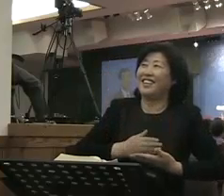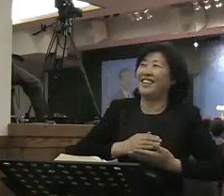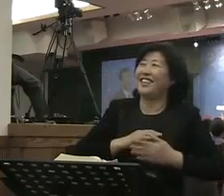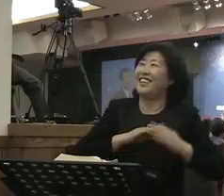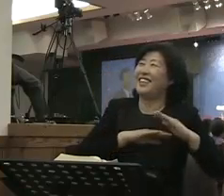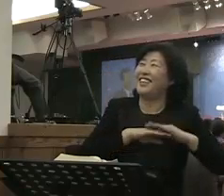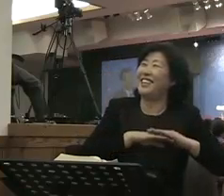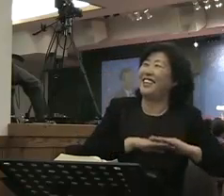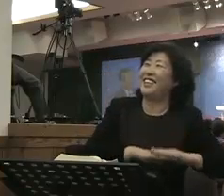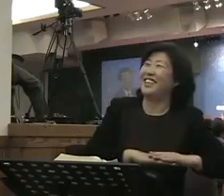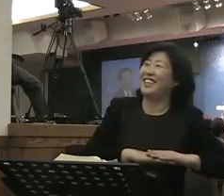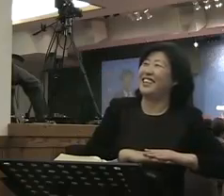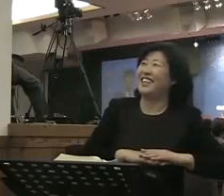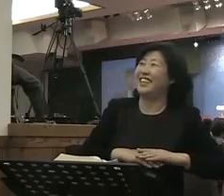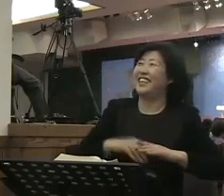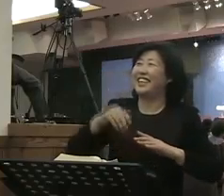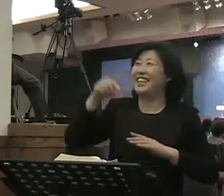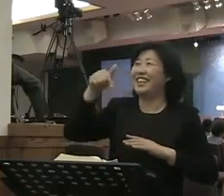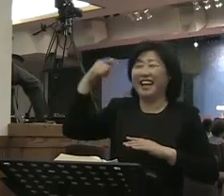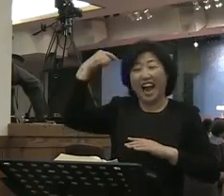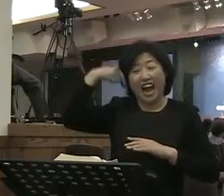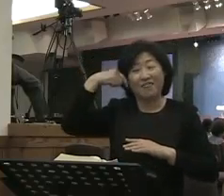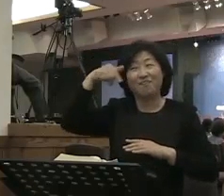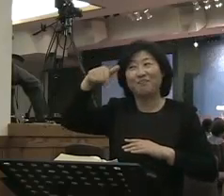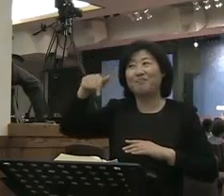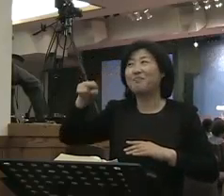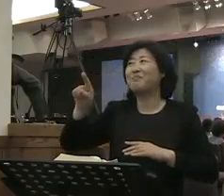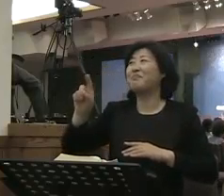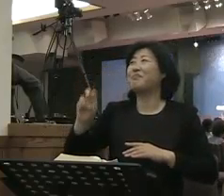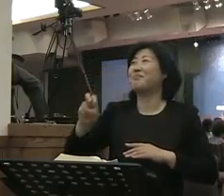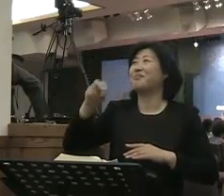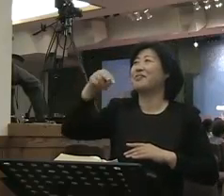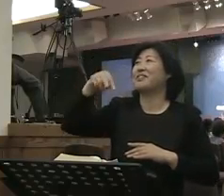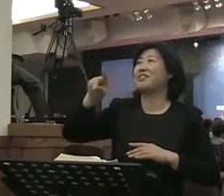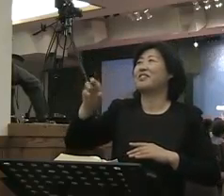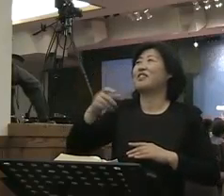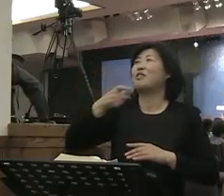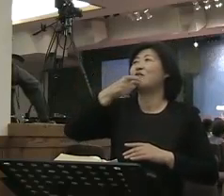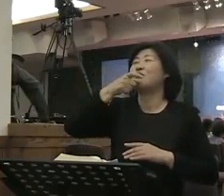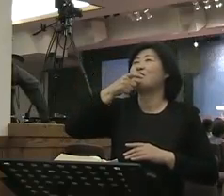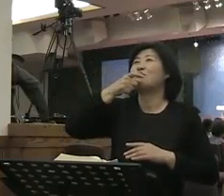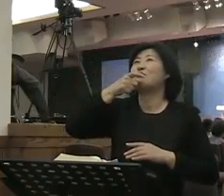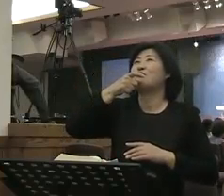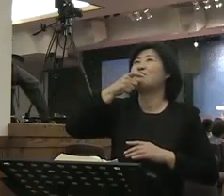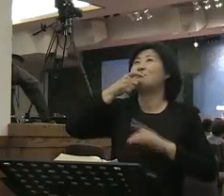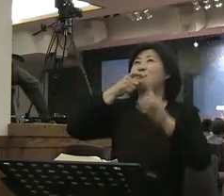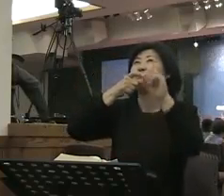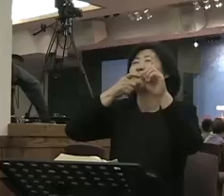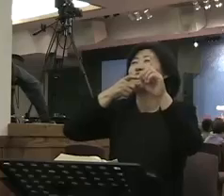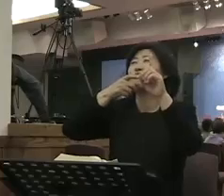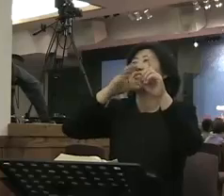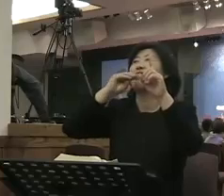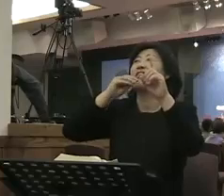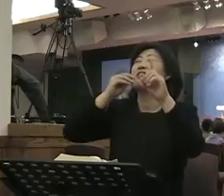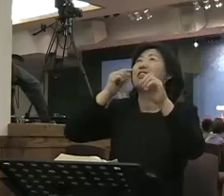없지만 이 그 감성이 살아납니다. 물 한 모금 머금고 구름 쳐다보고 또 한 모금 머금고 하늘